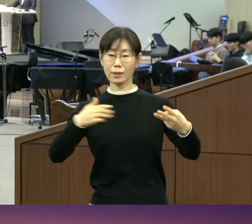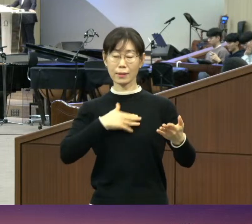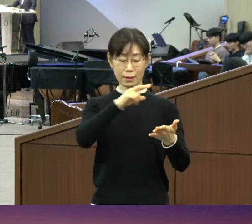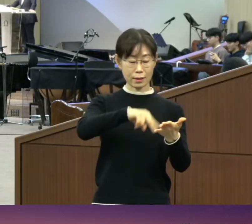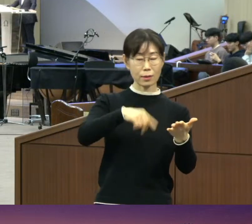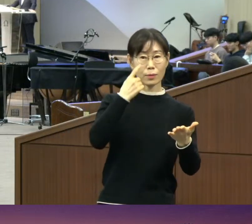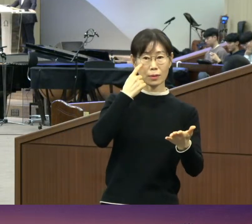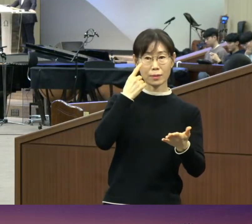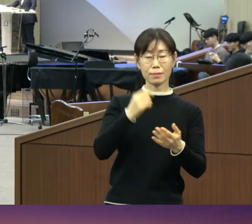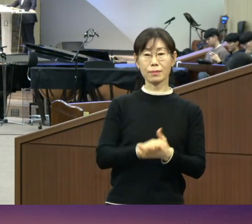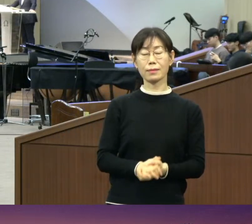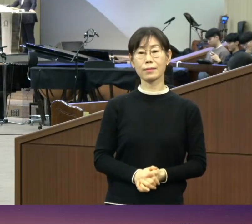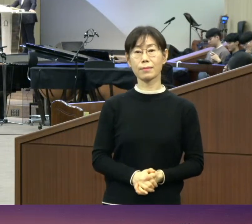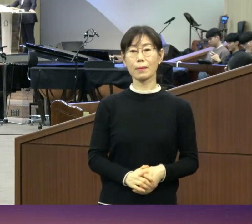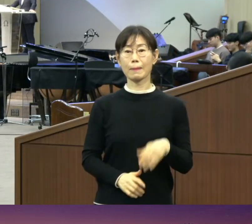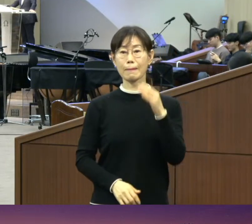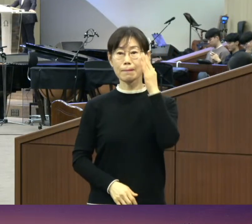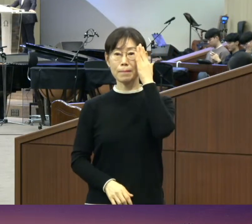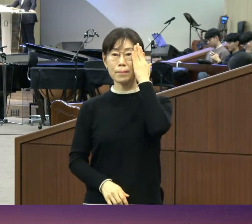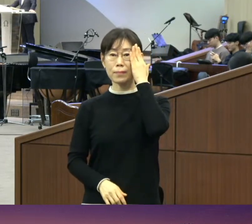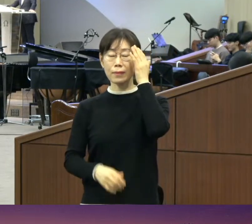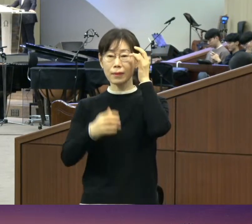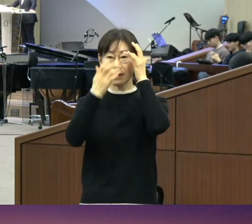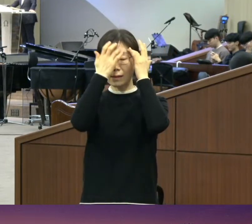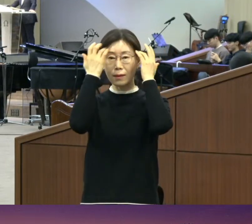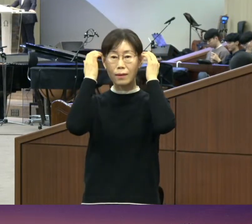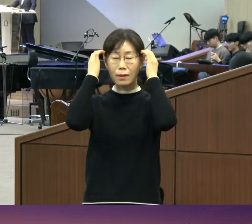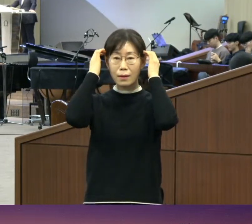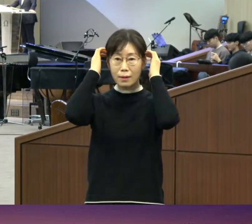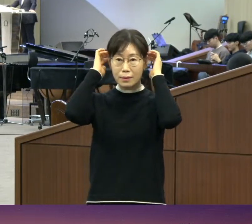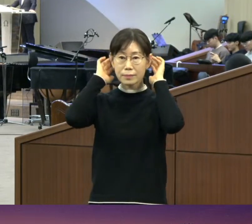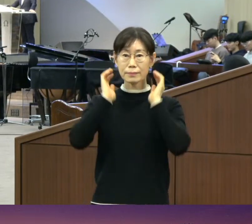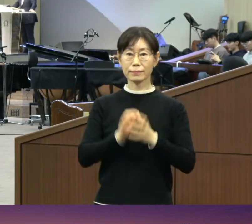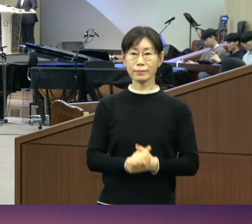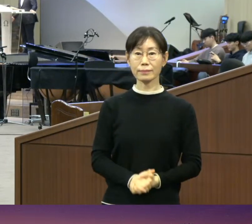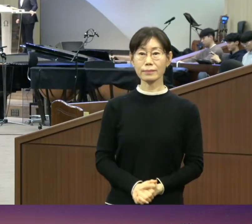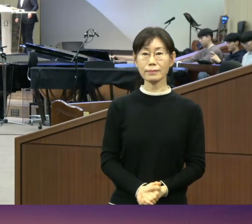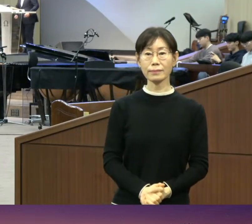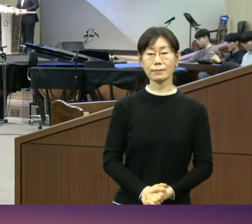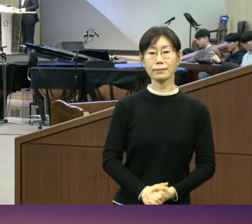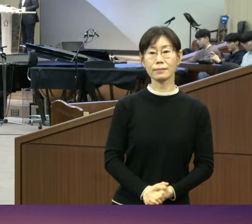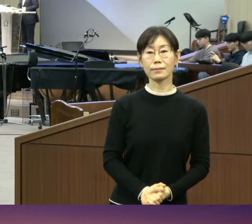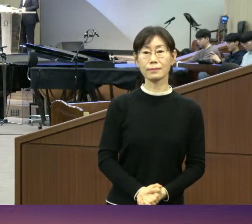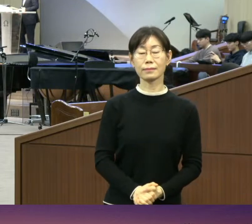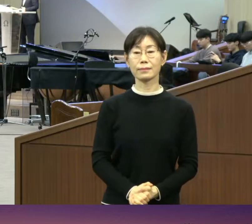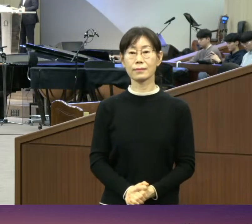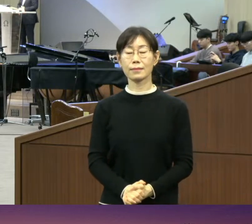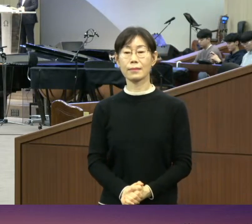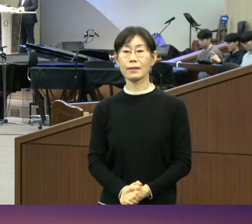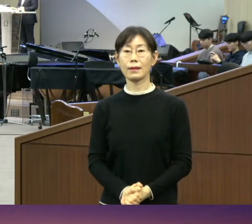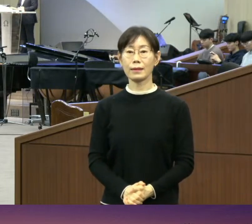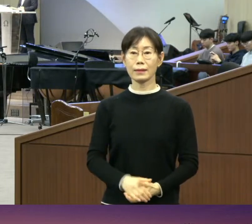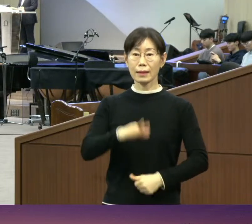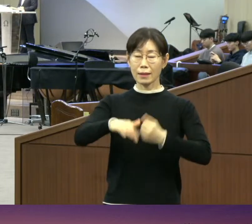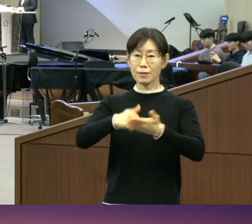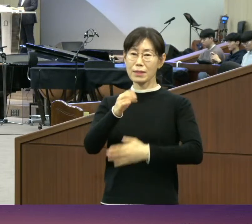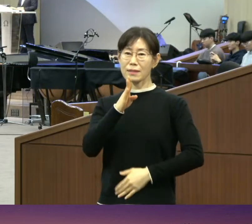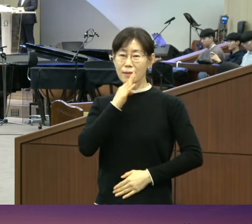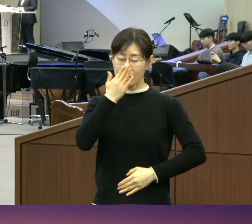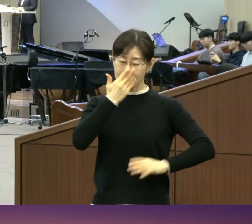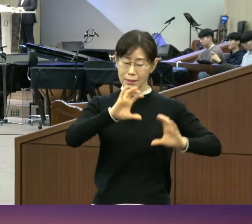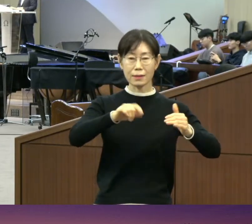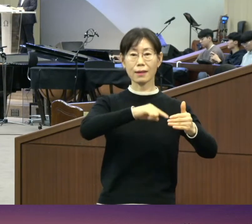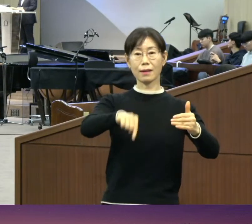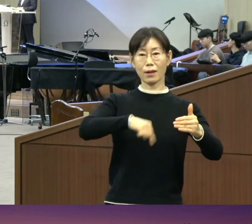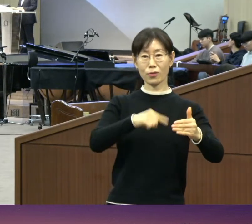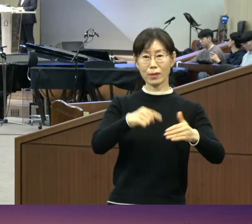읽겠습니다. 시편 73편 1절로 2절, 3절, 25절, 26절을 제가 읽겠습니다. 하나님이 참으로